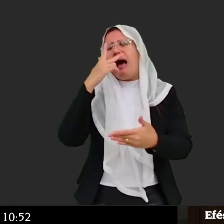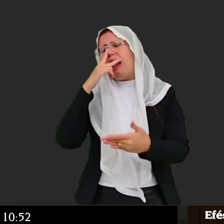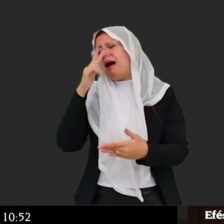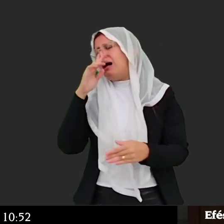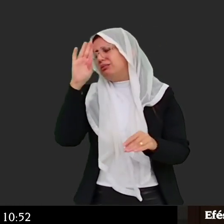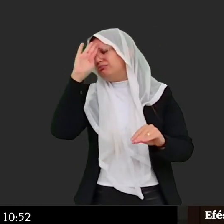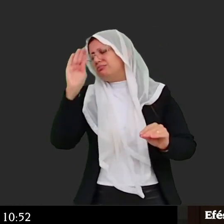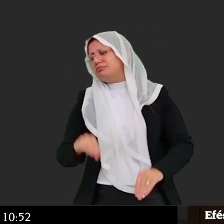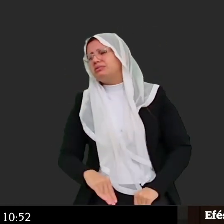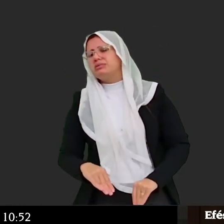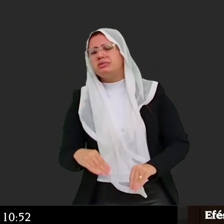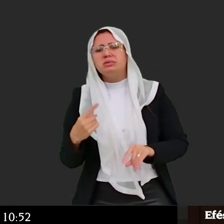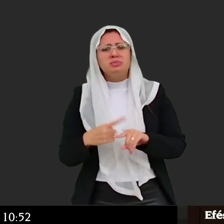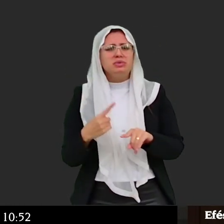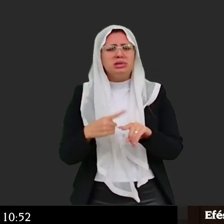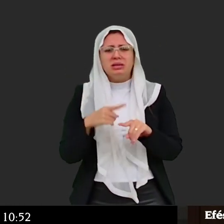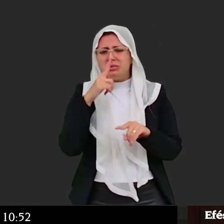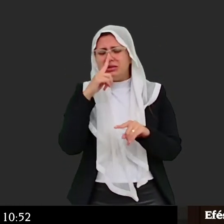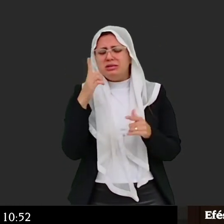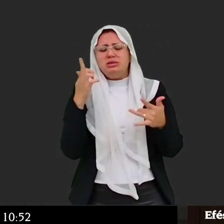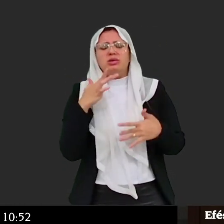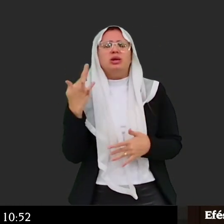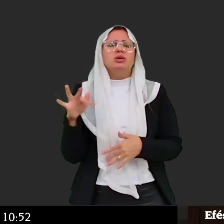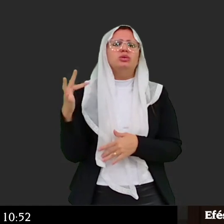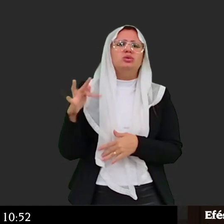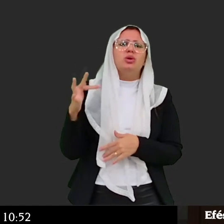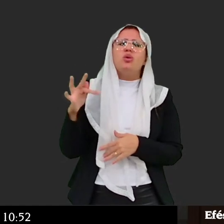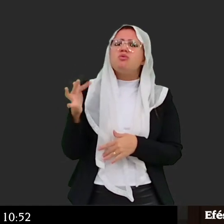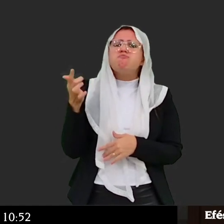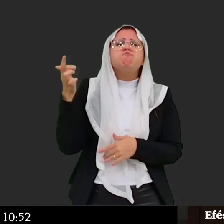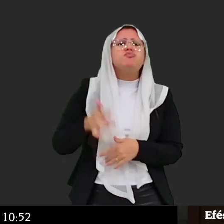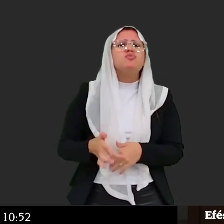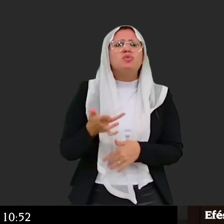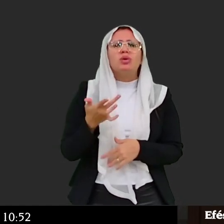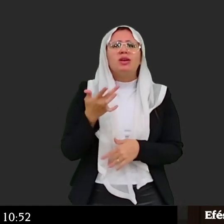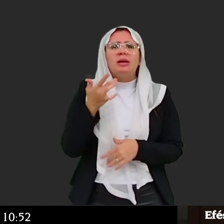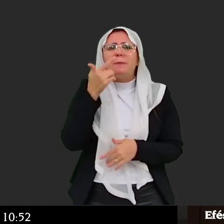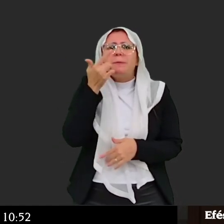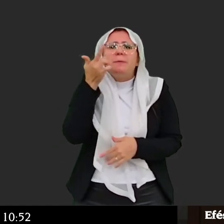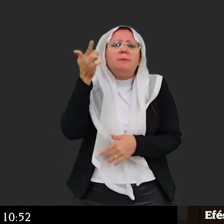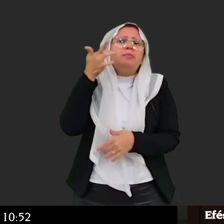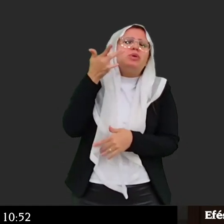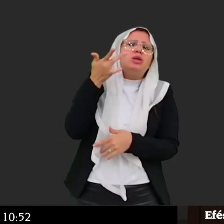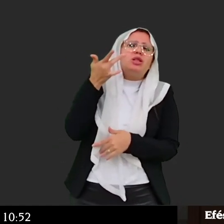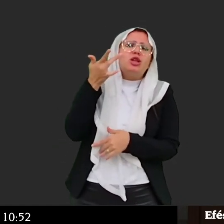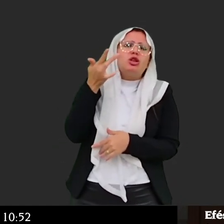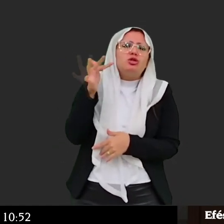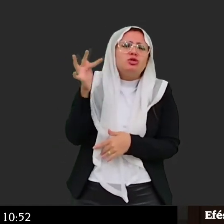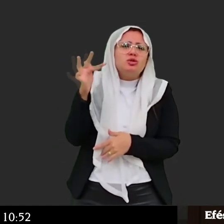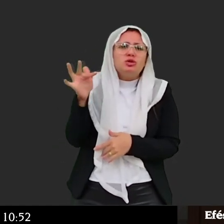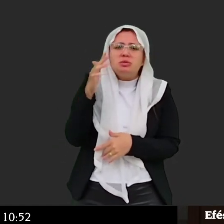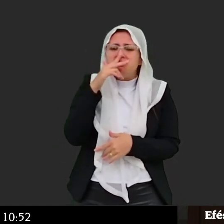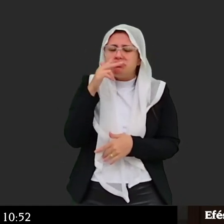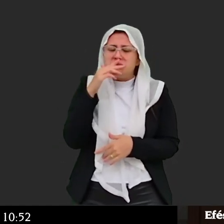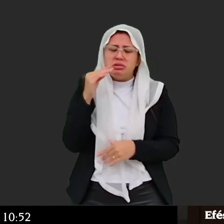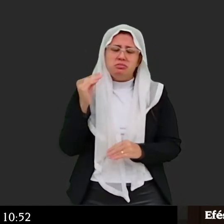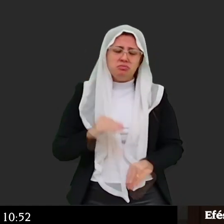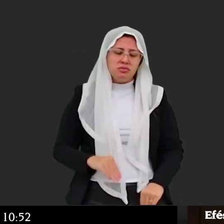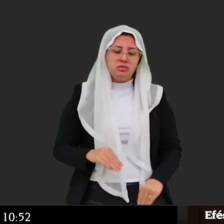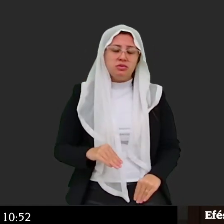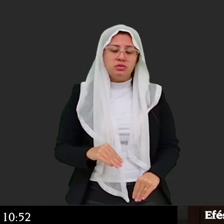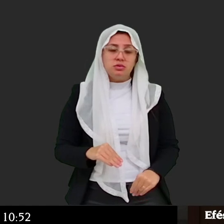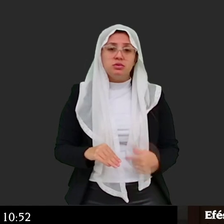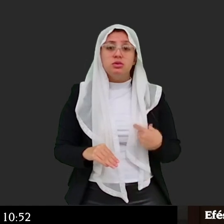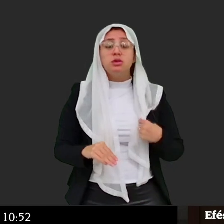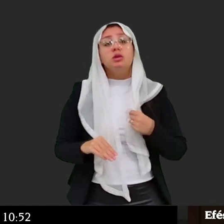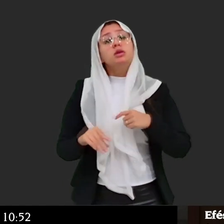quê? Toda a força acaba por causa de um pequeno membro do seu corpo. Ora, queridos